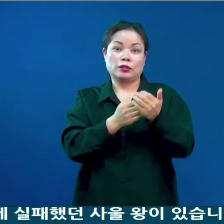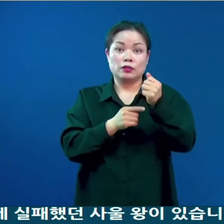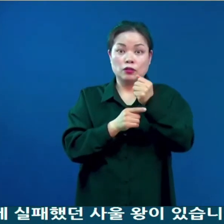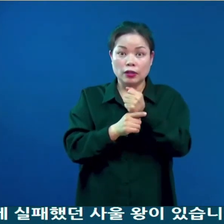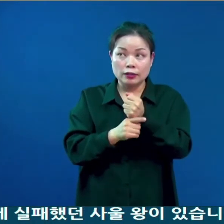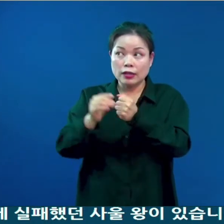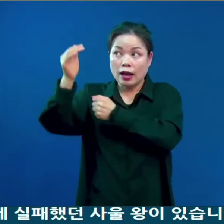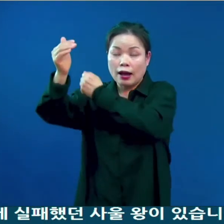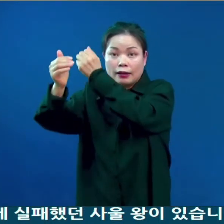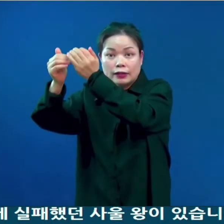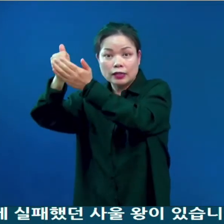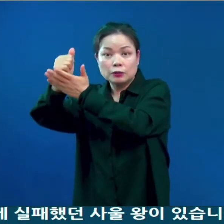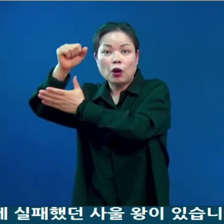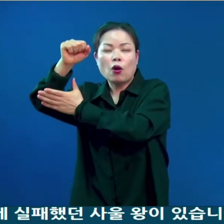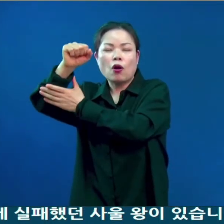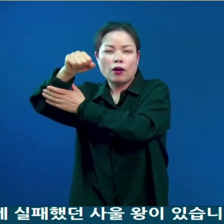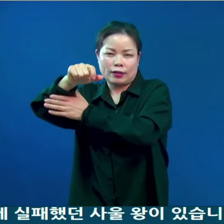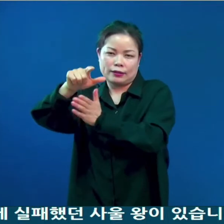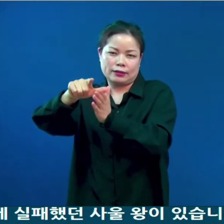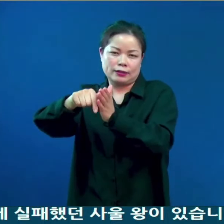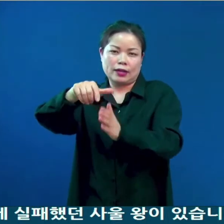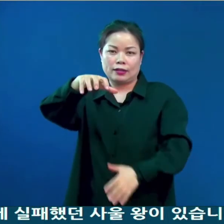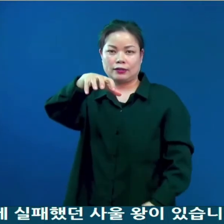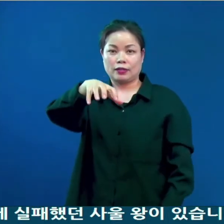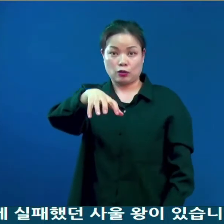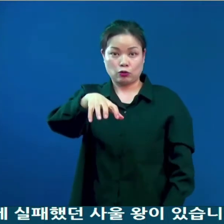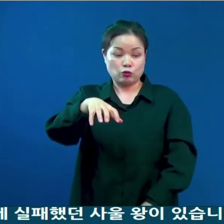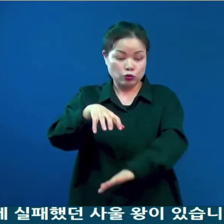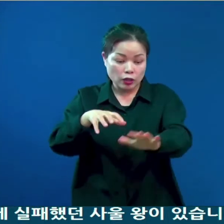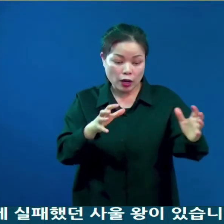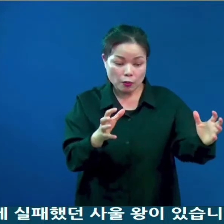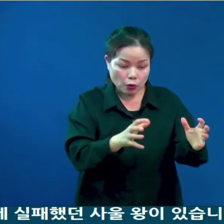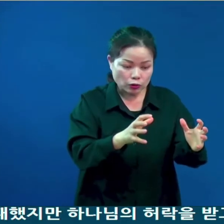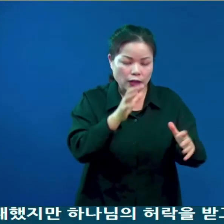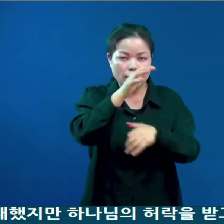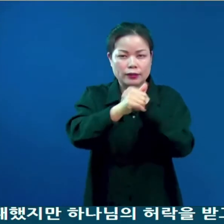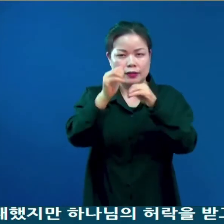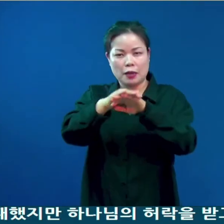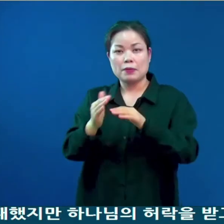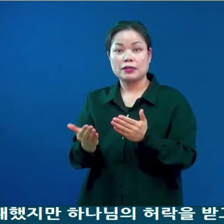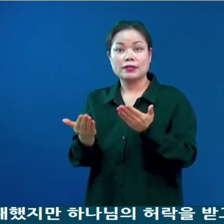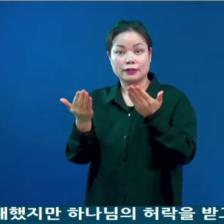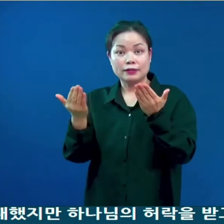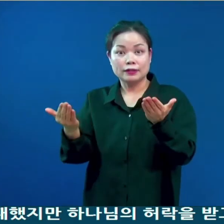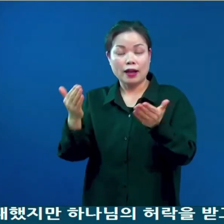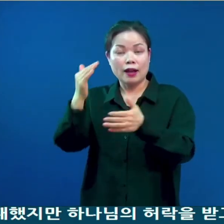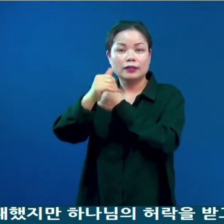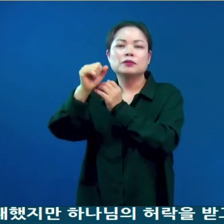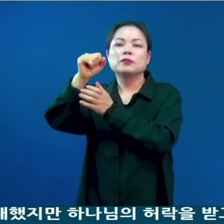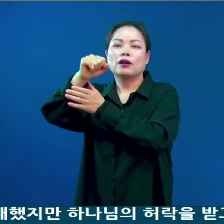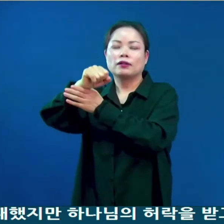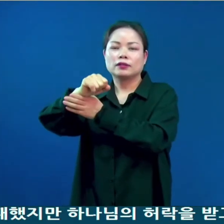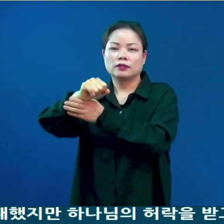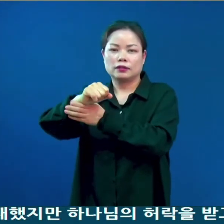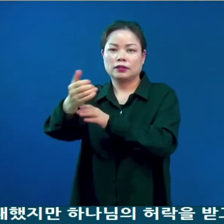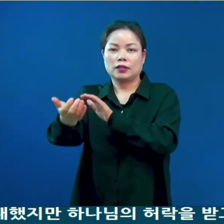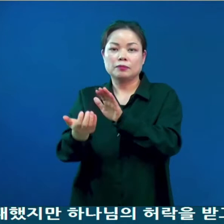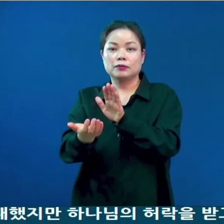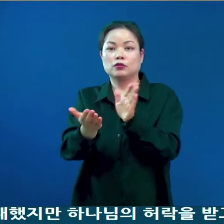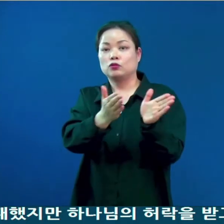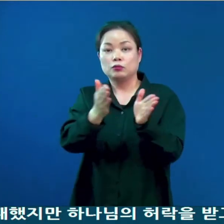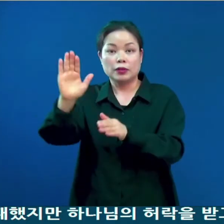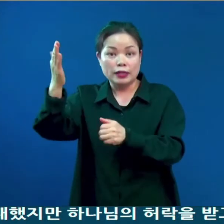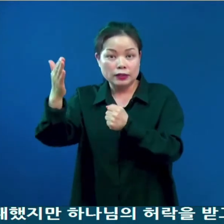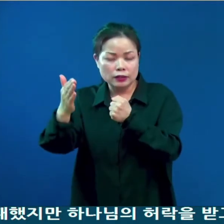하나가 하나님이 허락한 시간과 장소에 우리가 모여서 하나님께 예배드린다. 하나님의 허락이 전제되어 있기